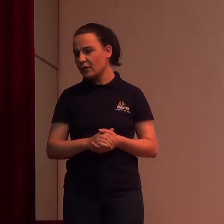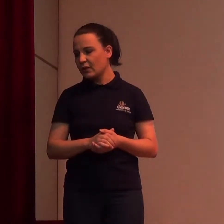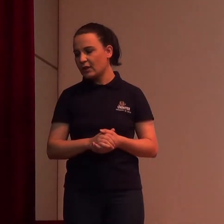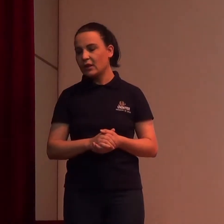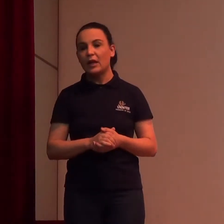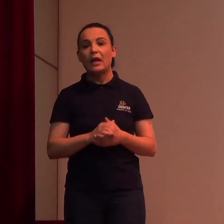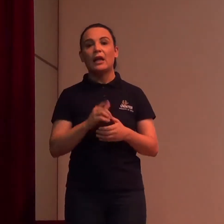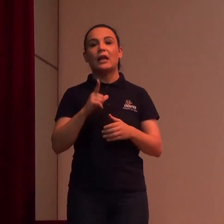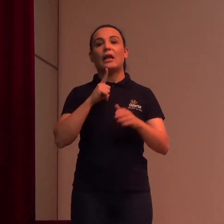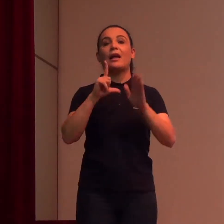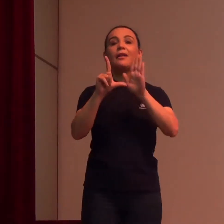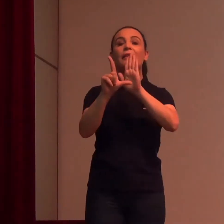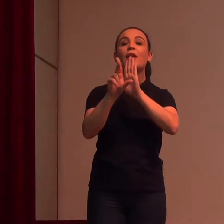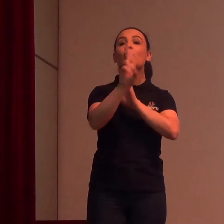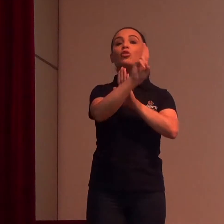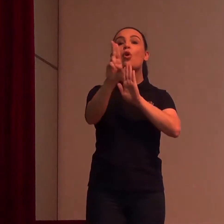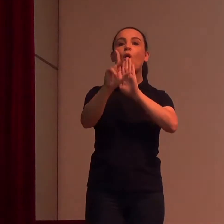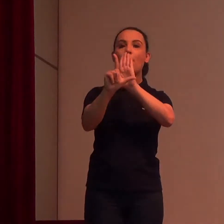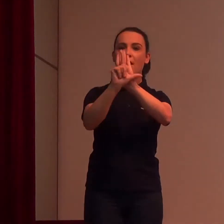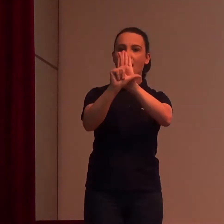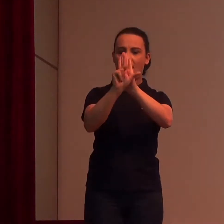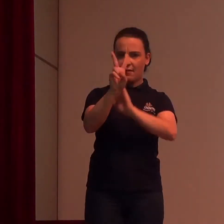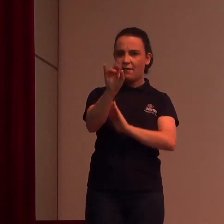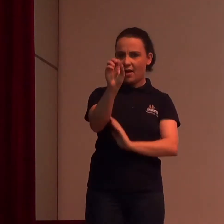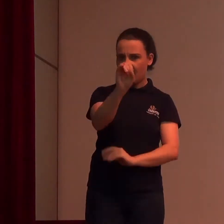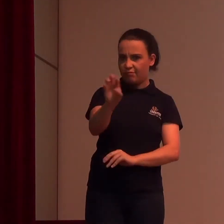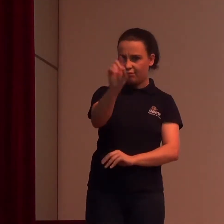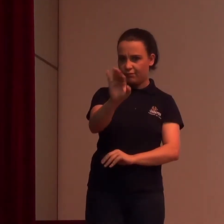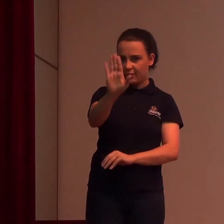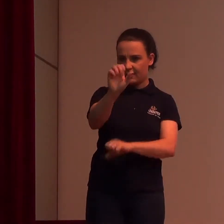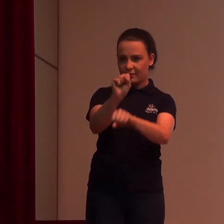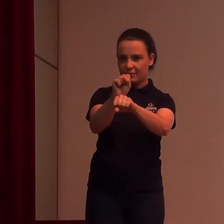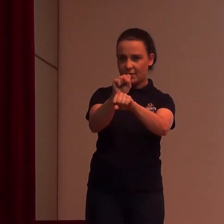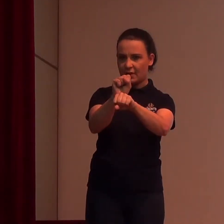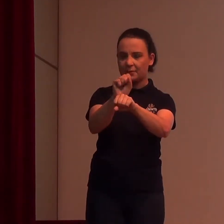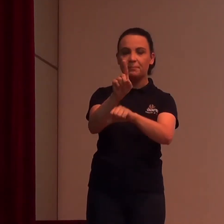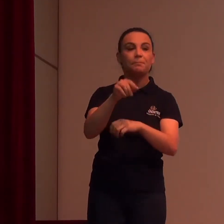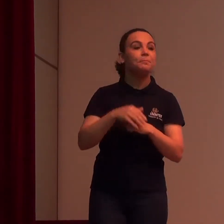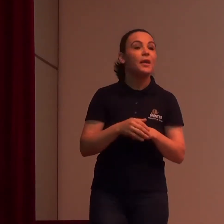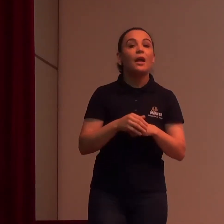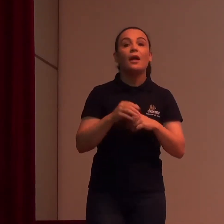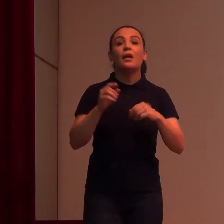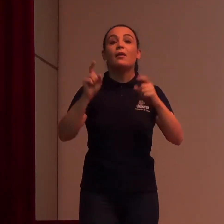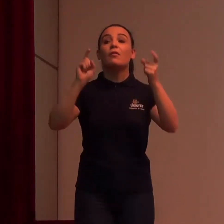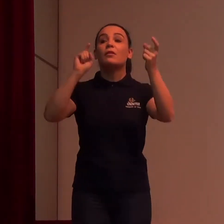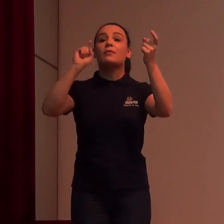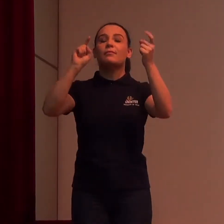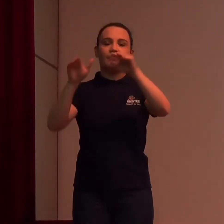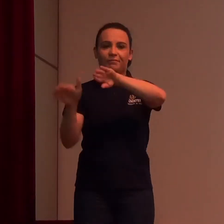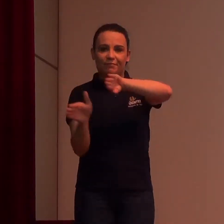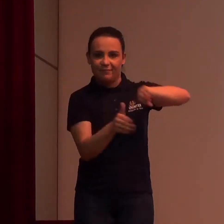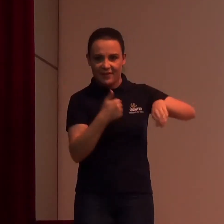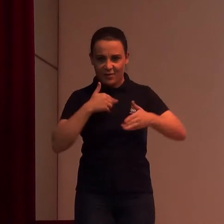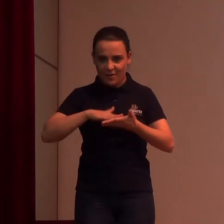dois representantes de cada grupo, né? Então a gente vai se reunir lá em São Paulo, vamos para a fundação, vamos